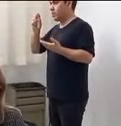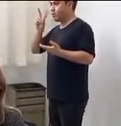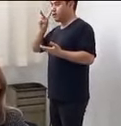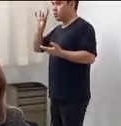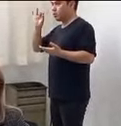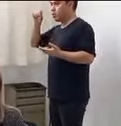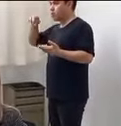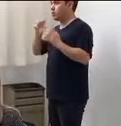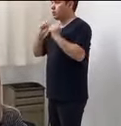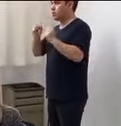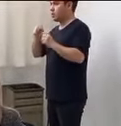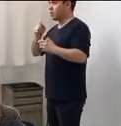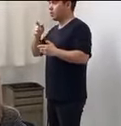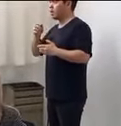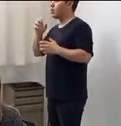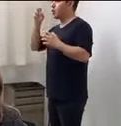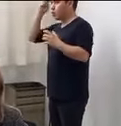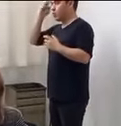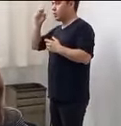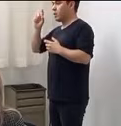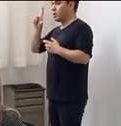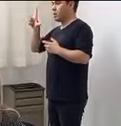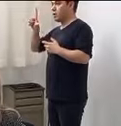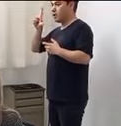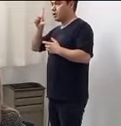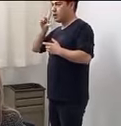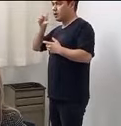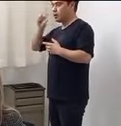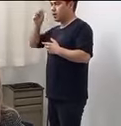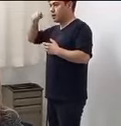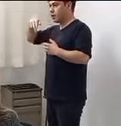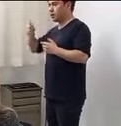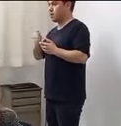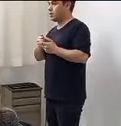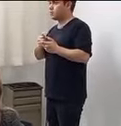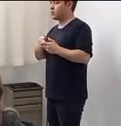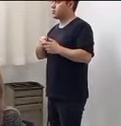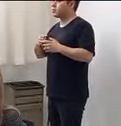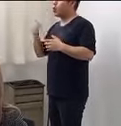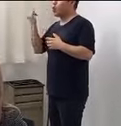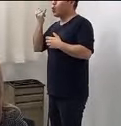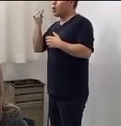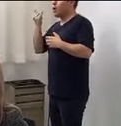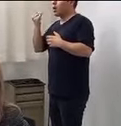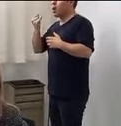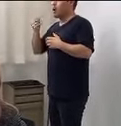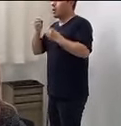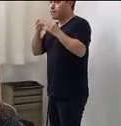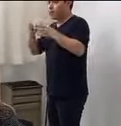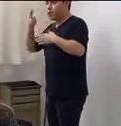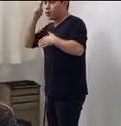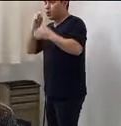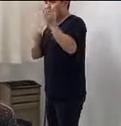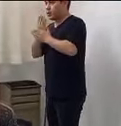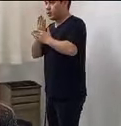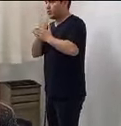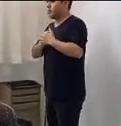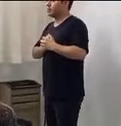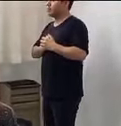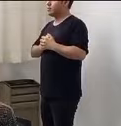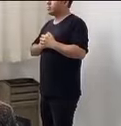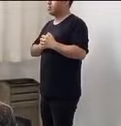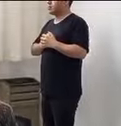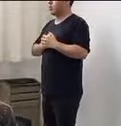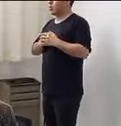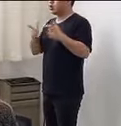Vidondo, y la secretaria, la concejal Liliana Gors, va a funcionar los días jueves a partir de las 9 de la mañana.